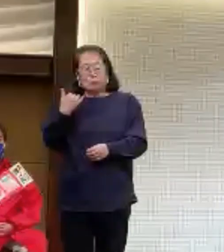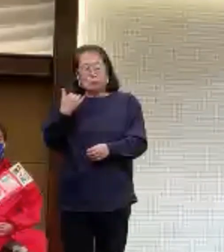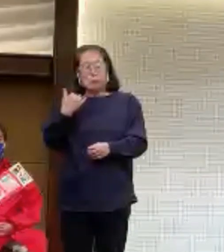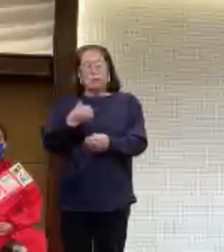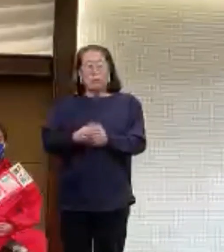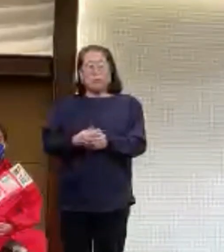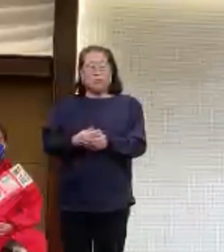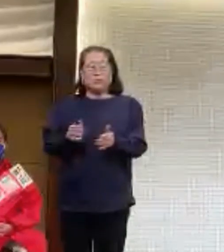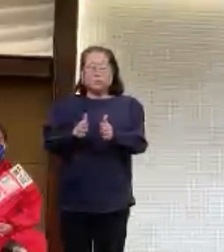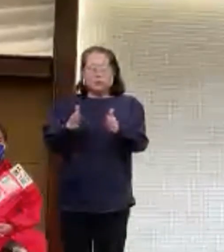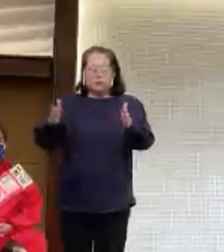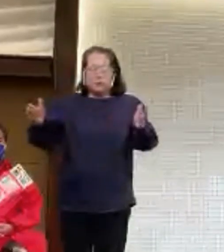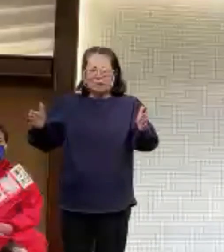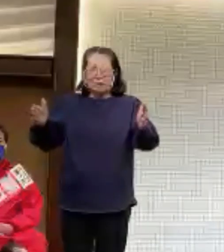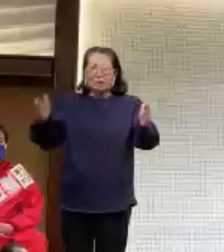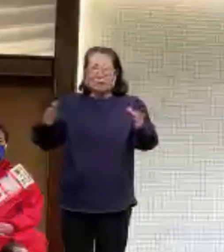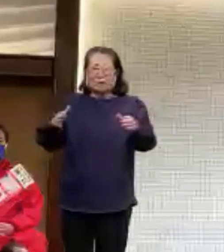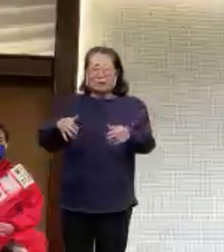私たちには長年